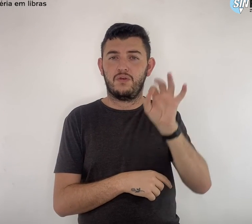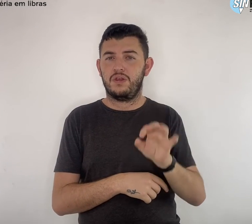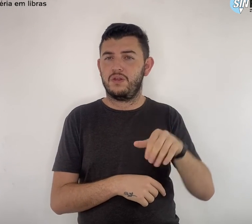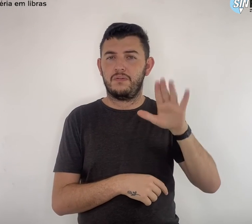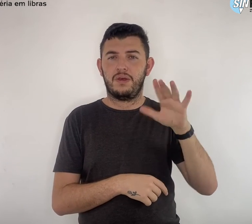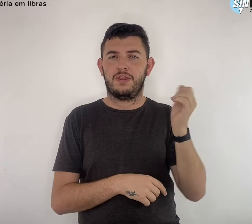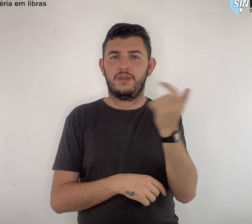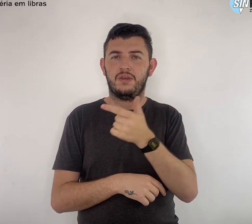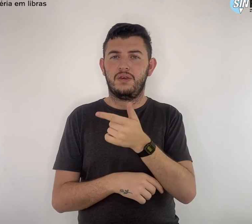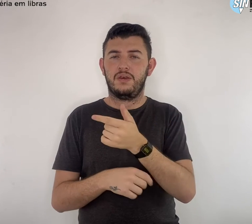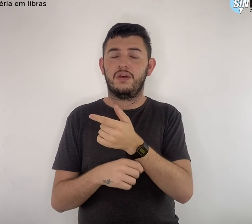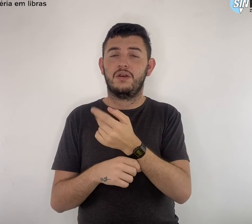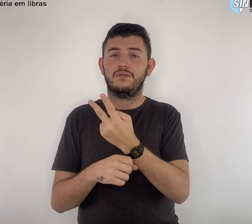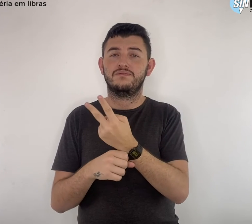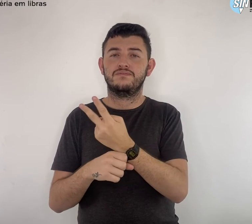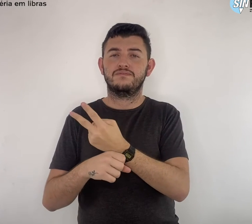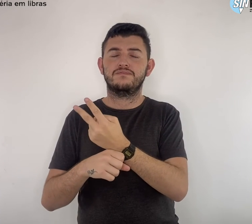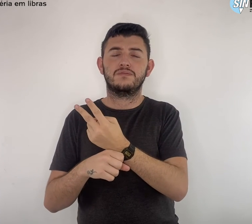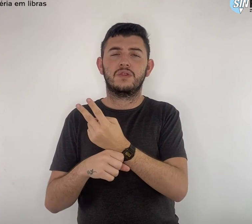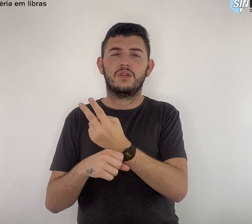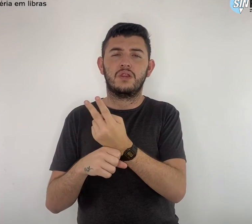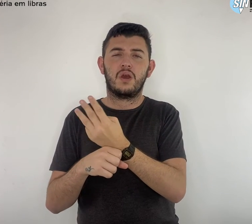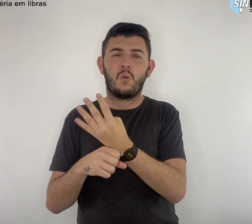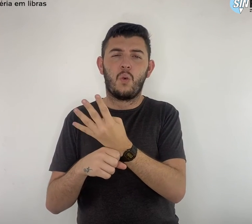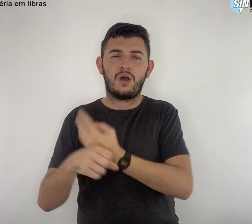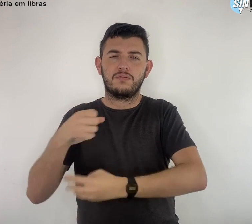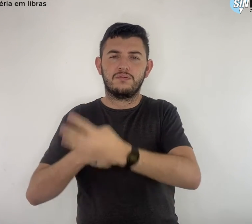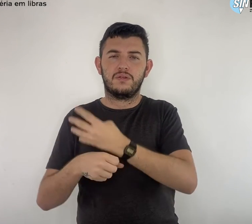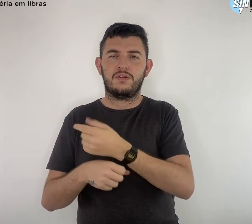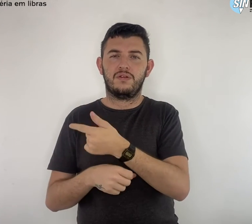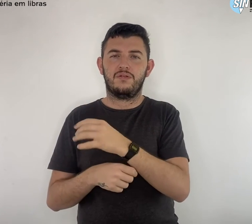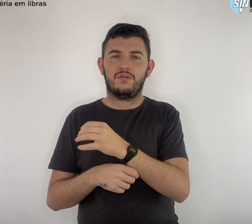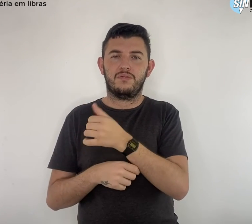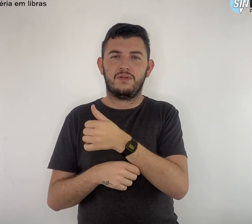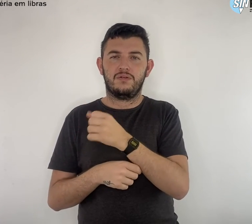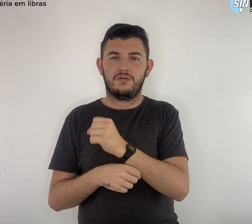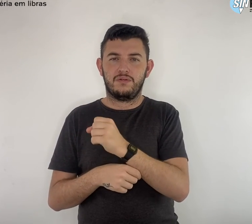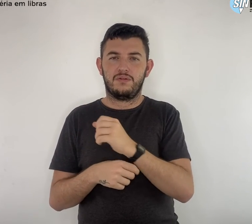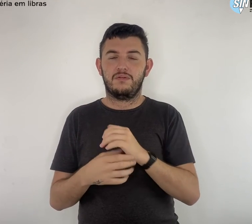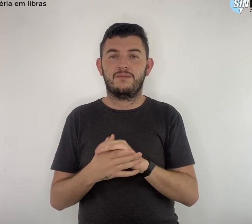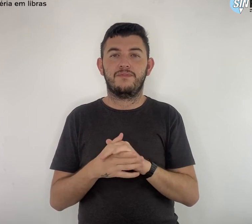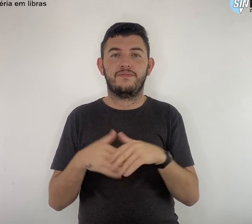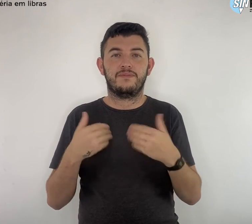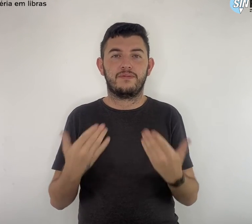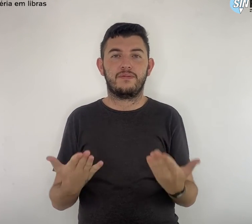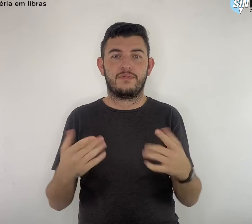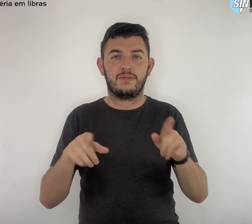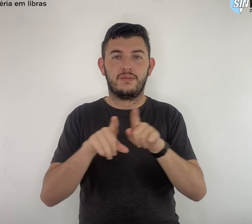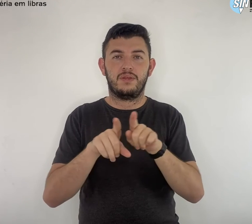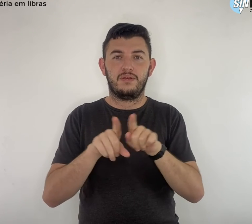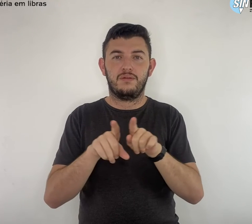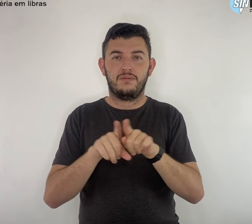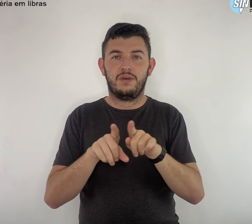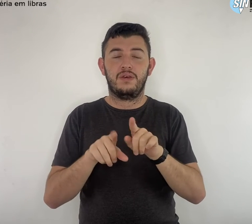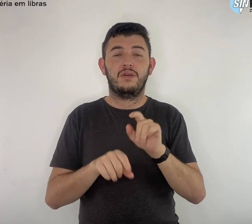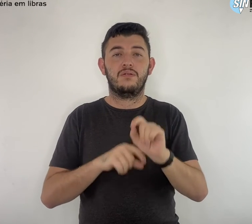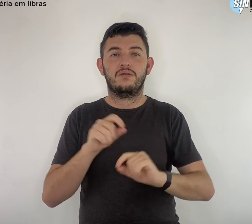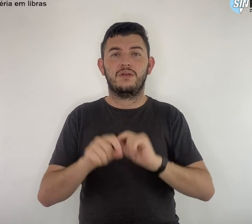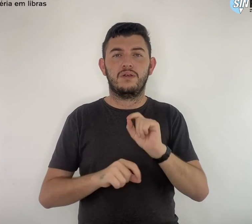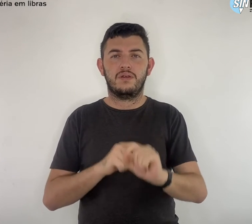7,1% a mais que em 2018. O Distrito Federal também foi a segunda capital com